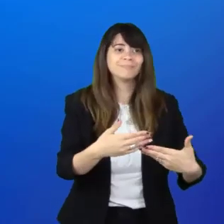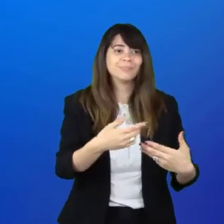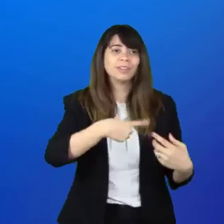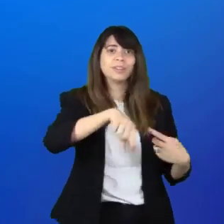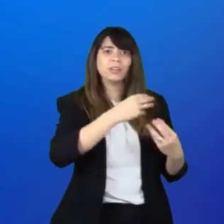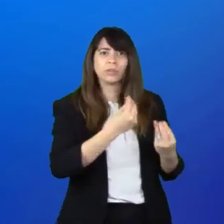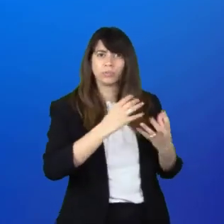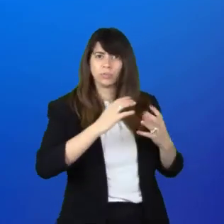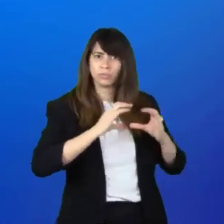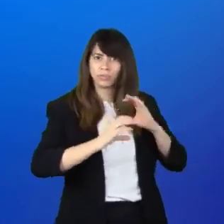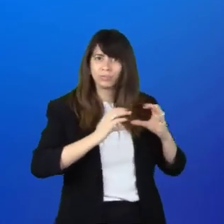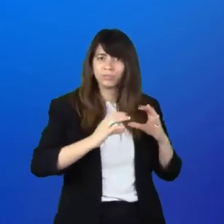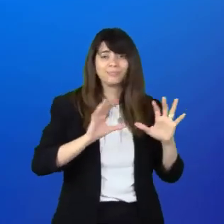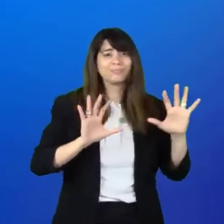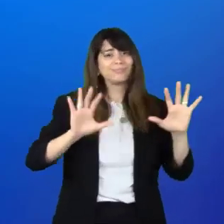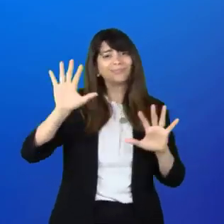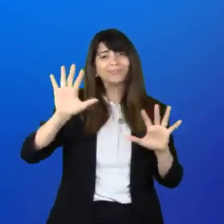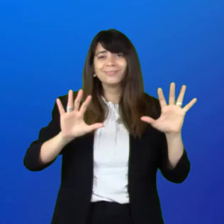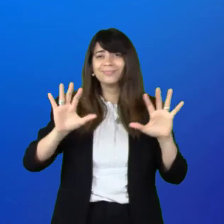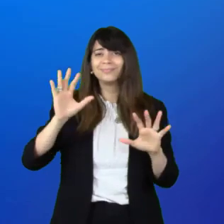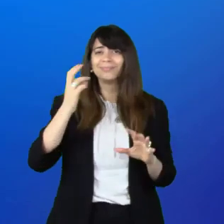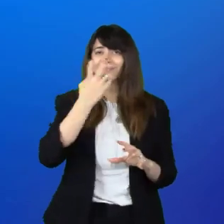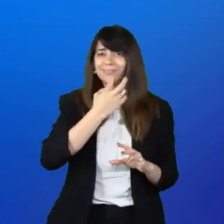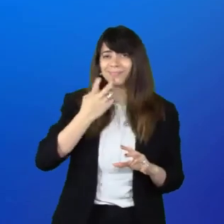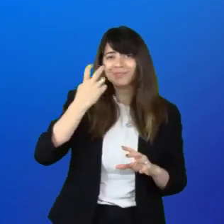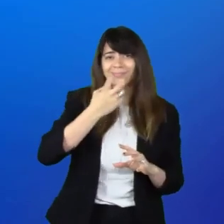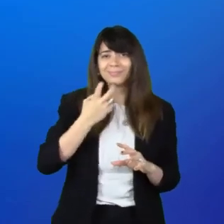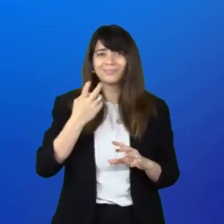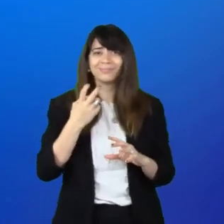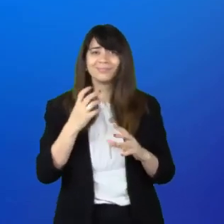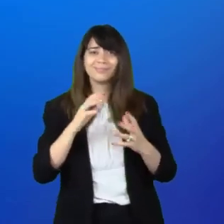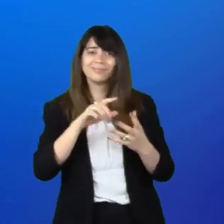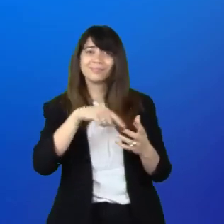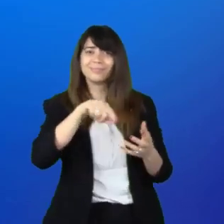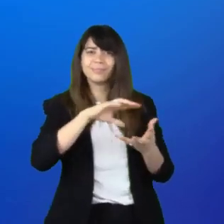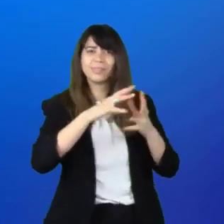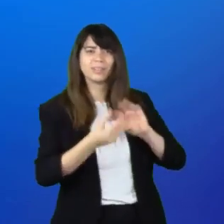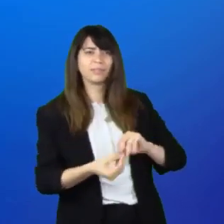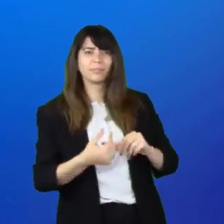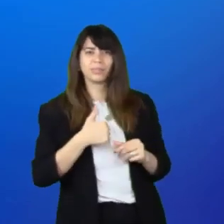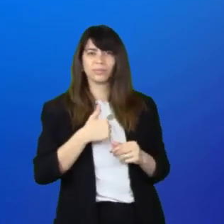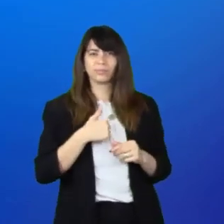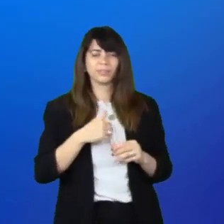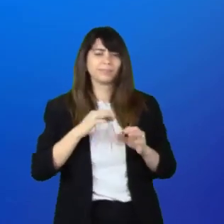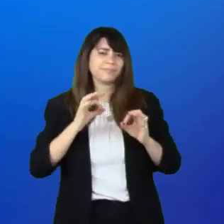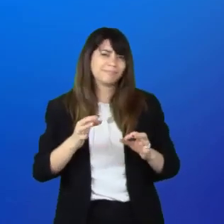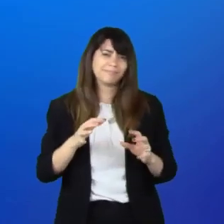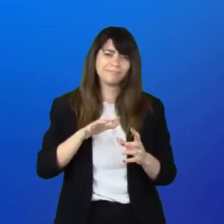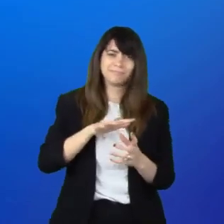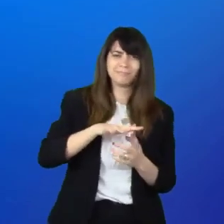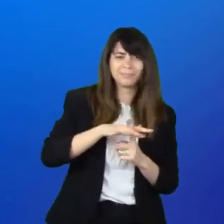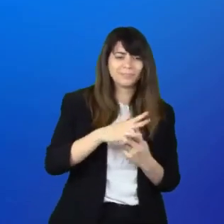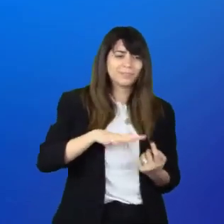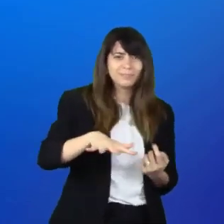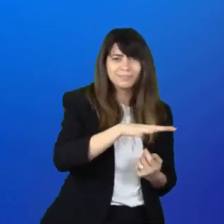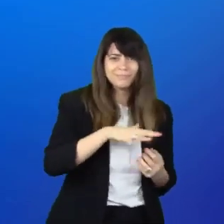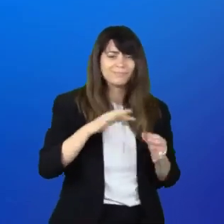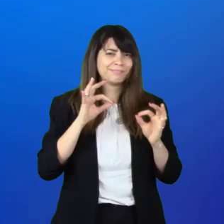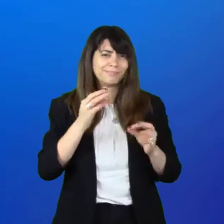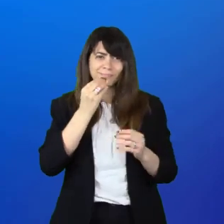Entonces seguí estudiando solamente en el colegio junto a oyentes. La comunicación era mímica, un poco con oralización, pero